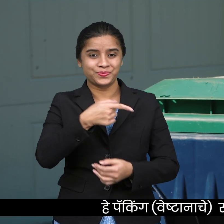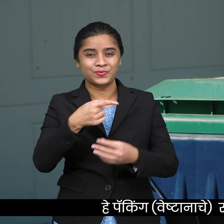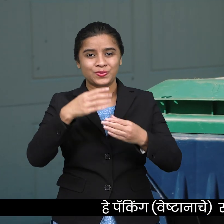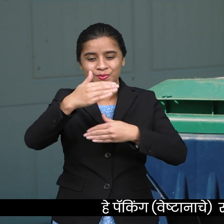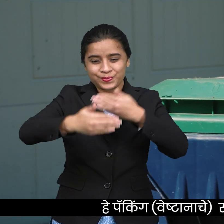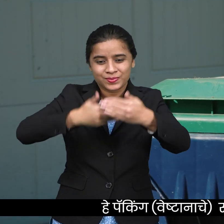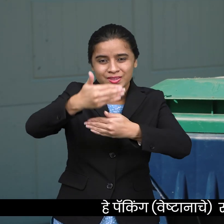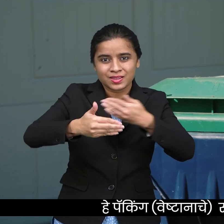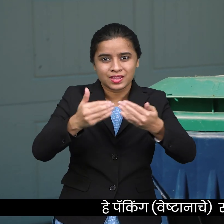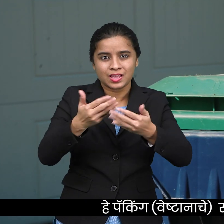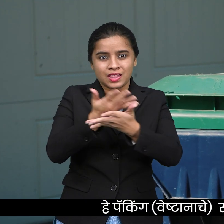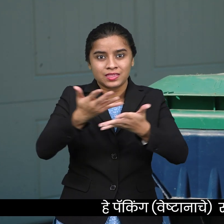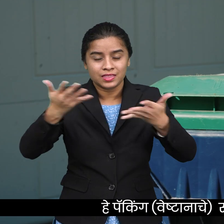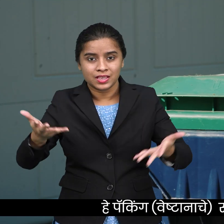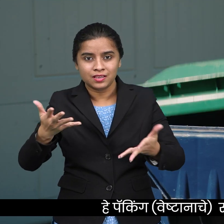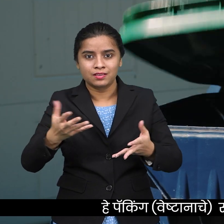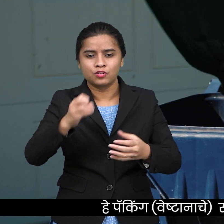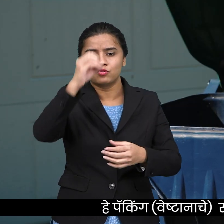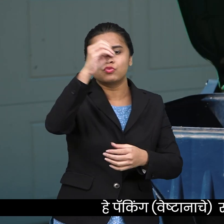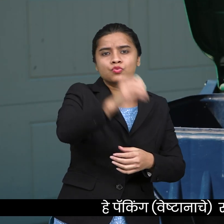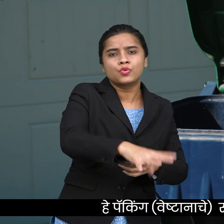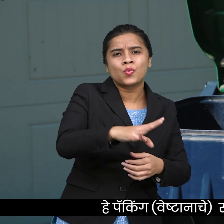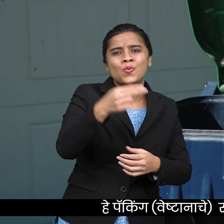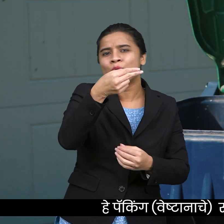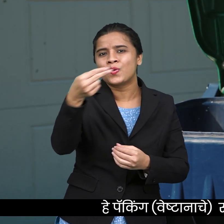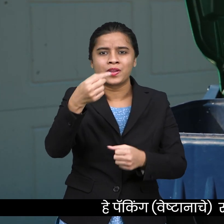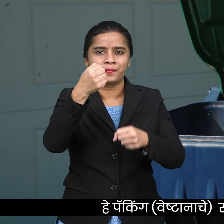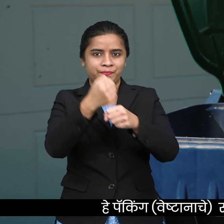हे पॅकिंग, वेष्टनाचे साहित्य कचरा म्हणून फेकले जाते.